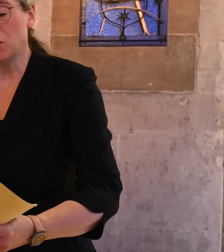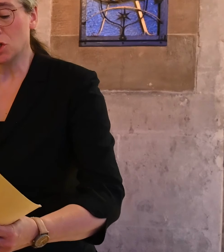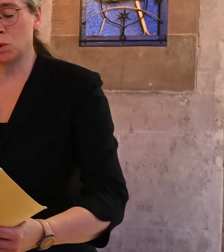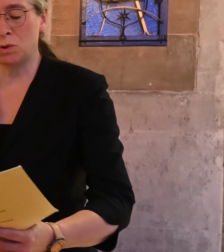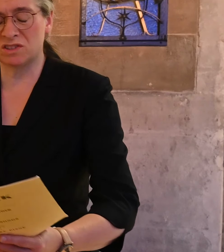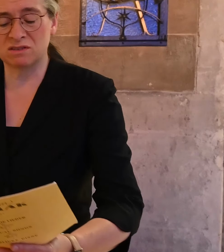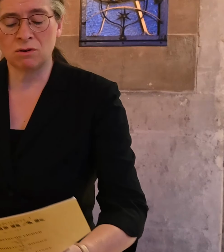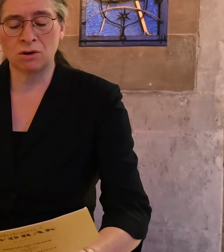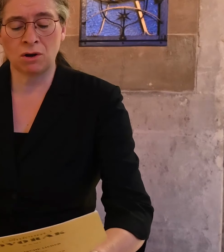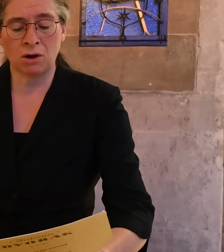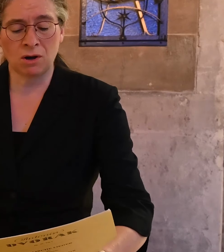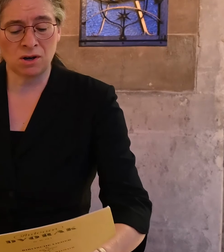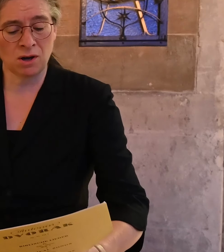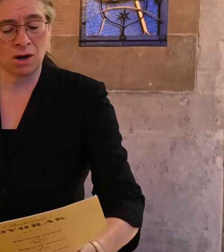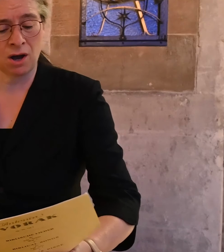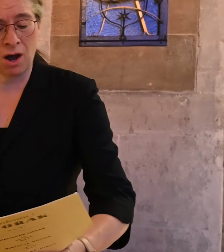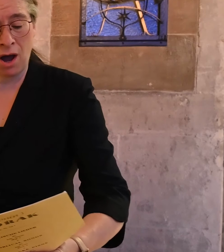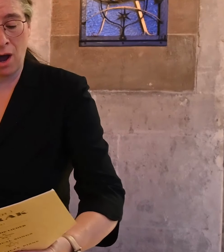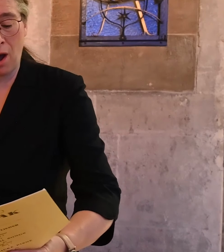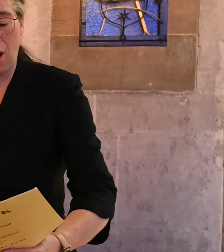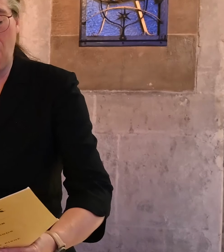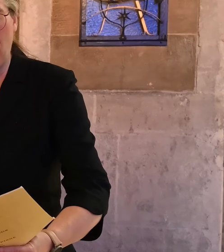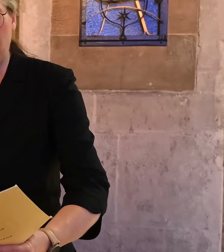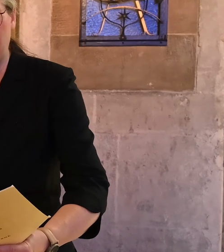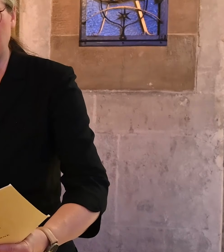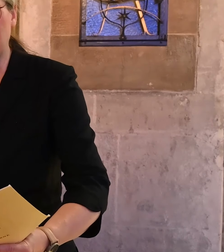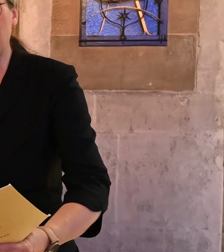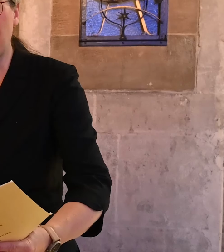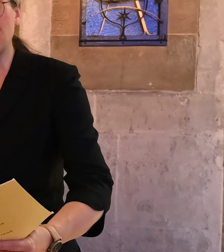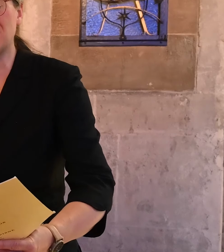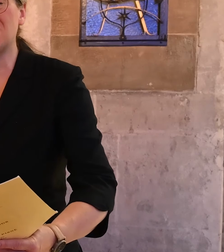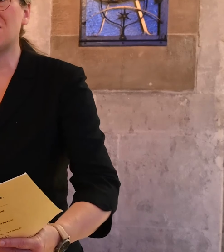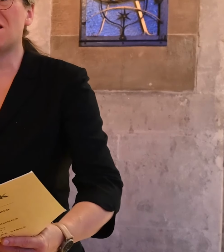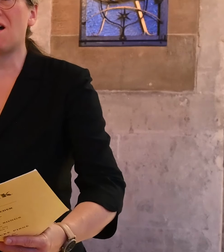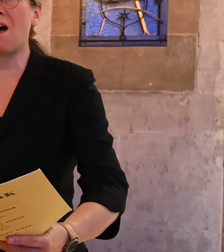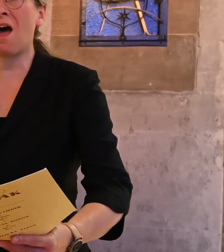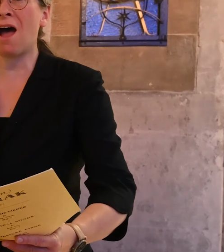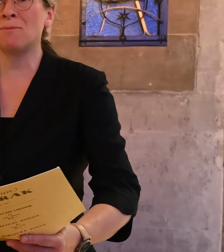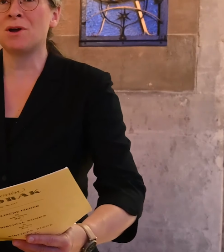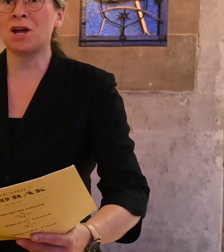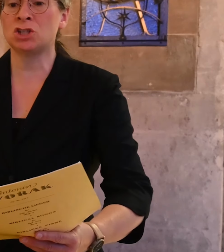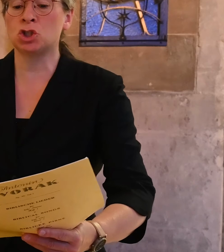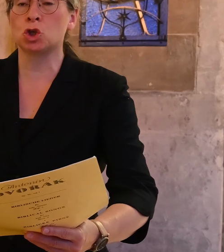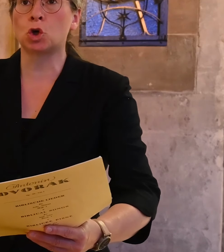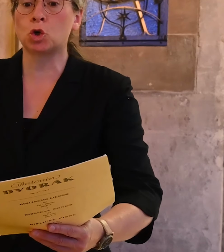Wege zu seinem Haus.